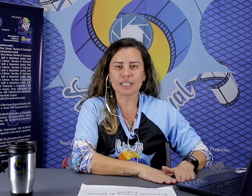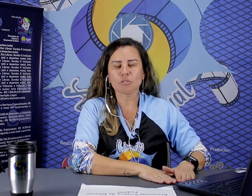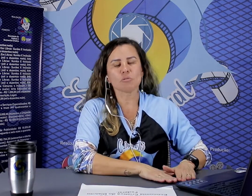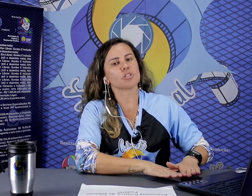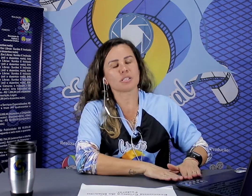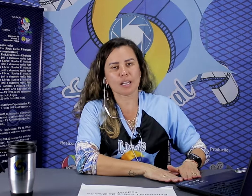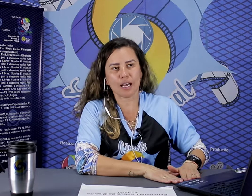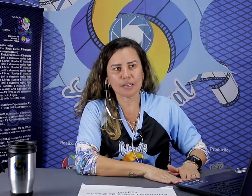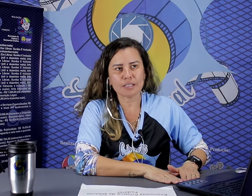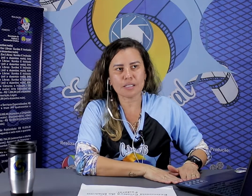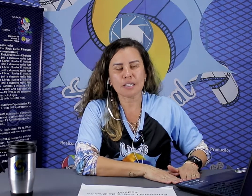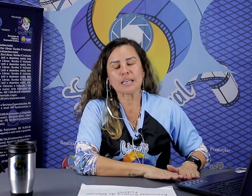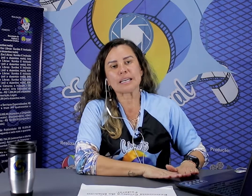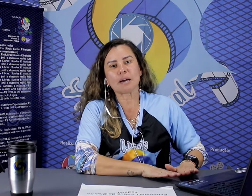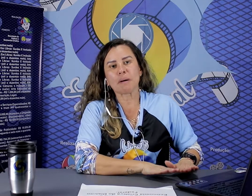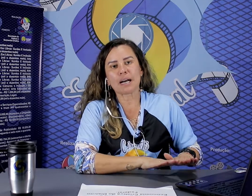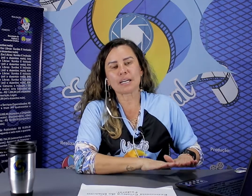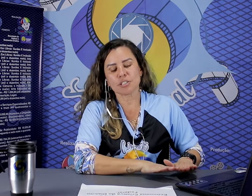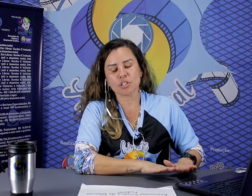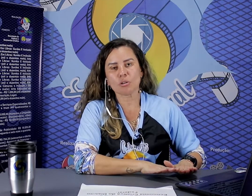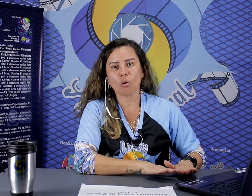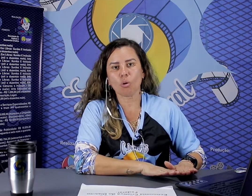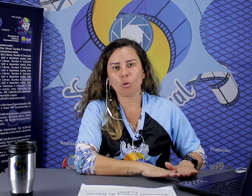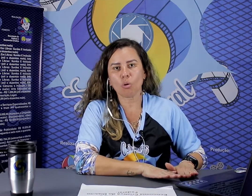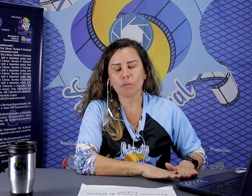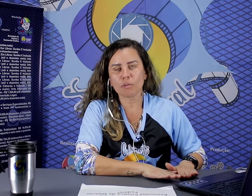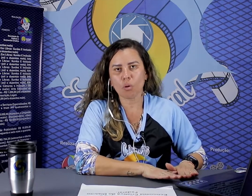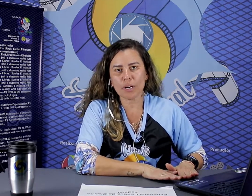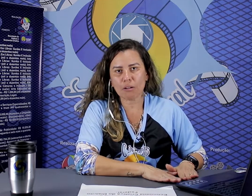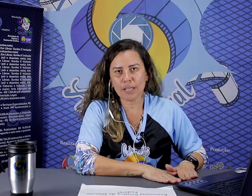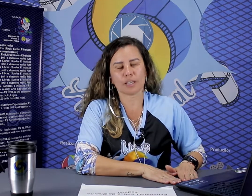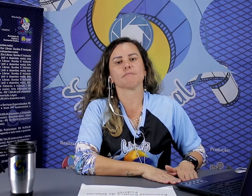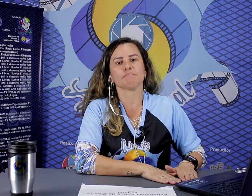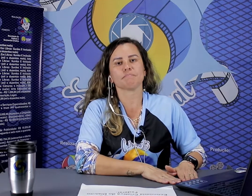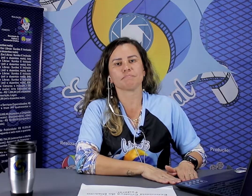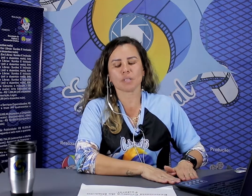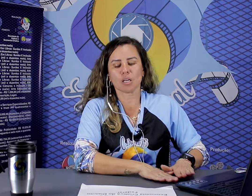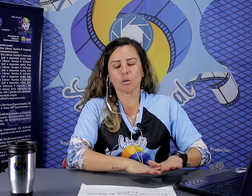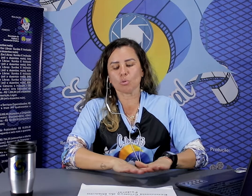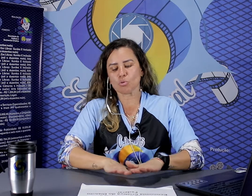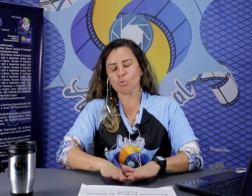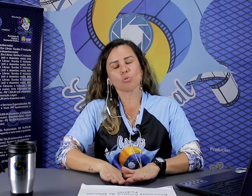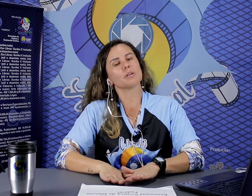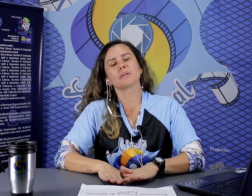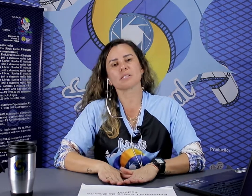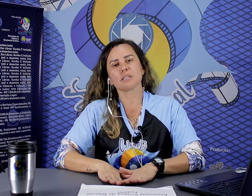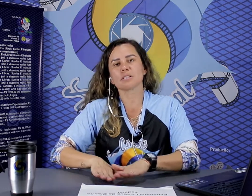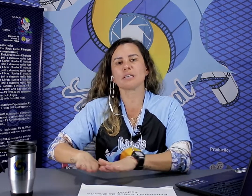língua de sinais, que é a parte oral dela. O surdo, ele precisa escrever